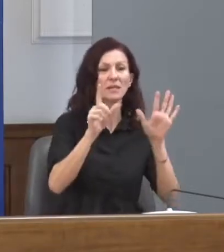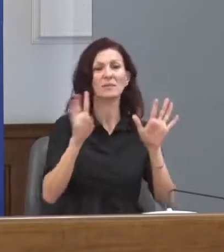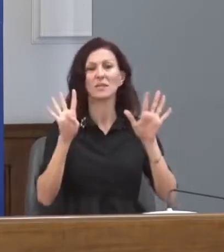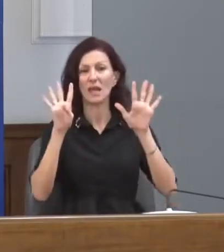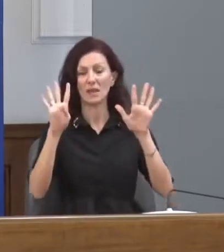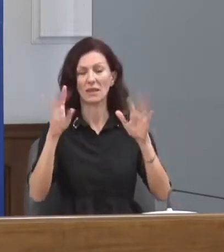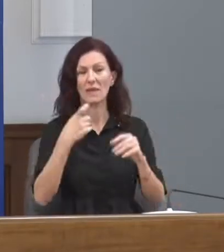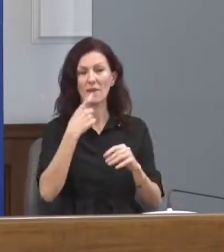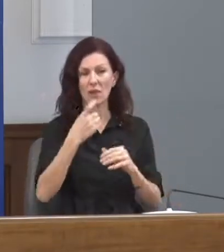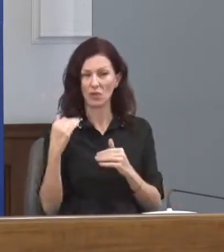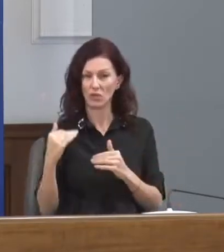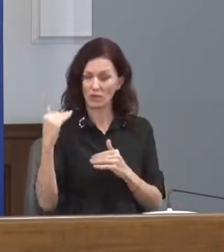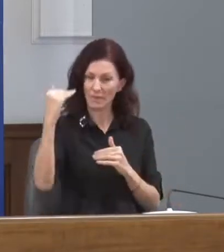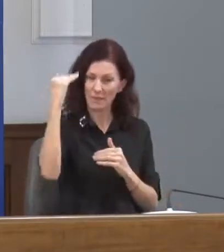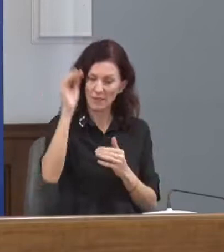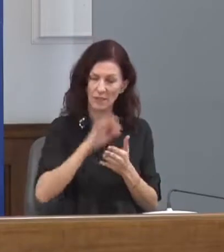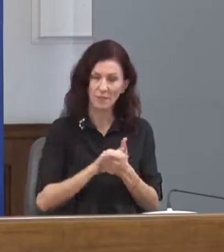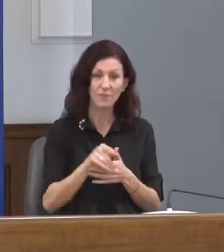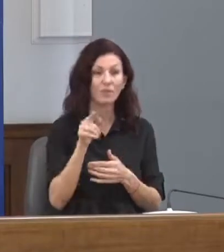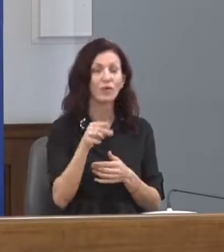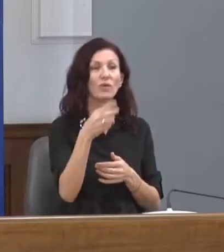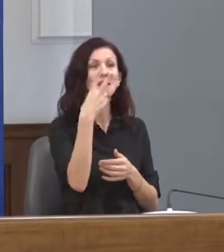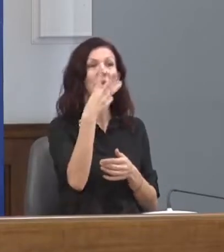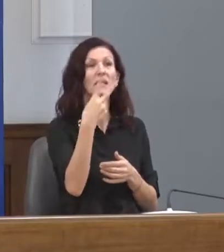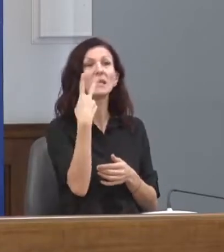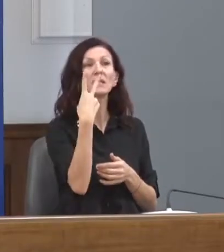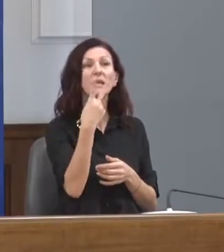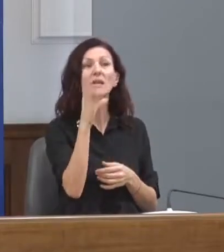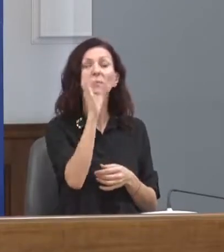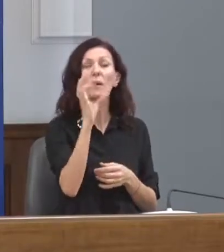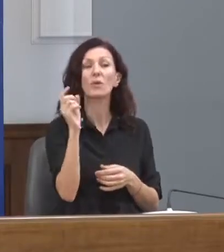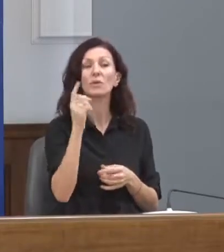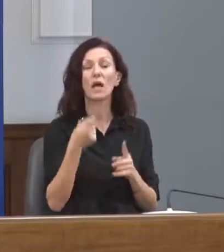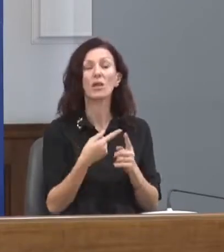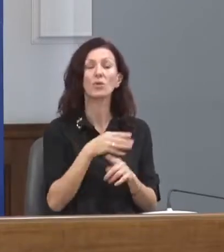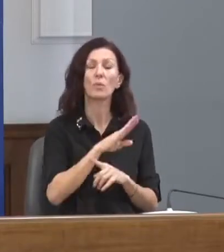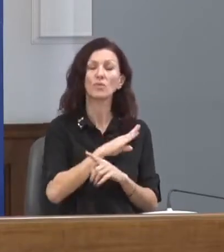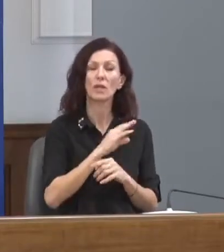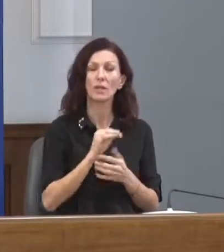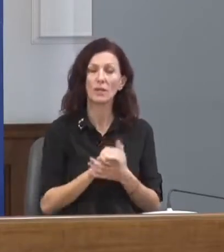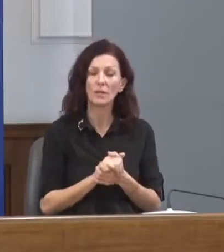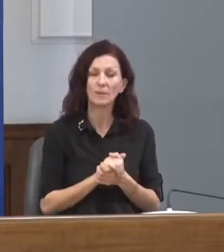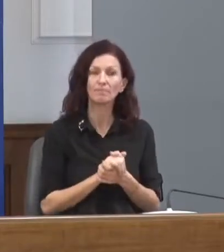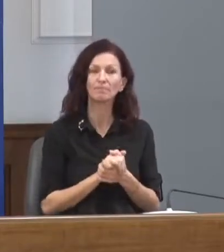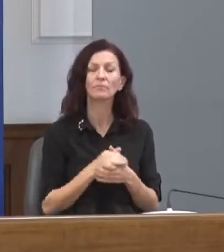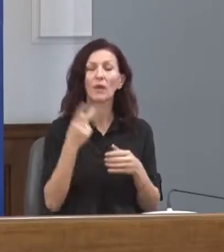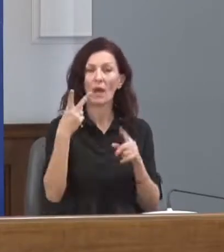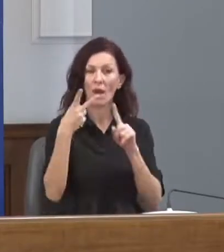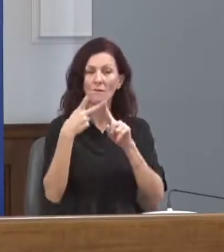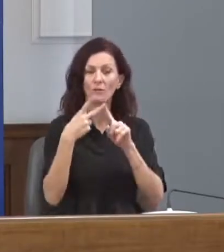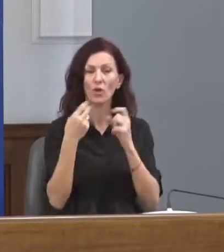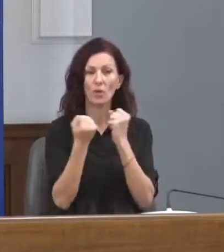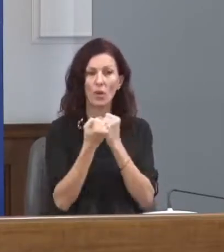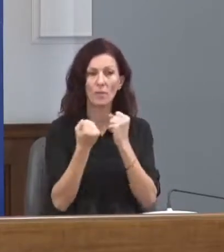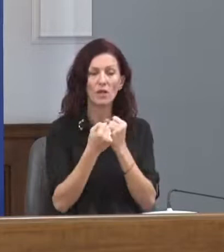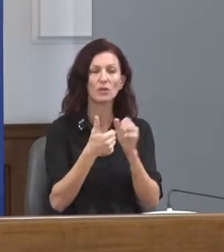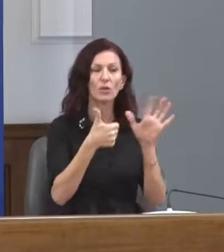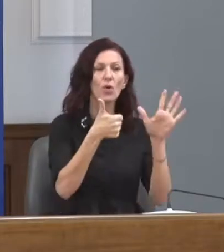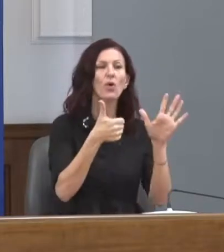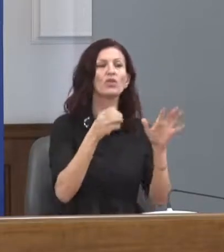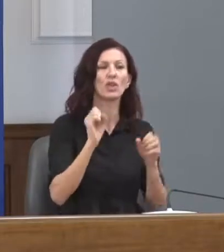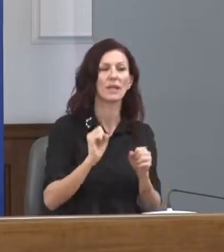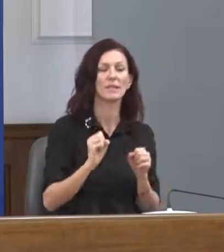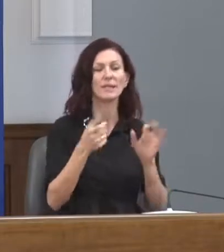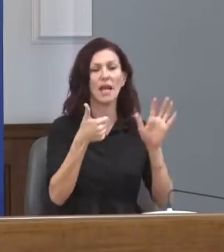възраст. Това са 32% от починалите. Следвани от възрастовата група 60-69